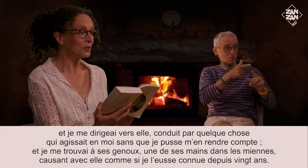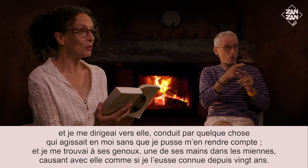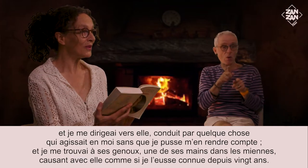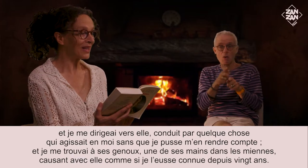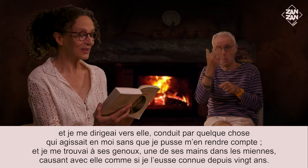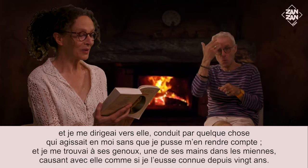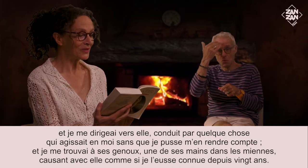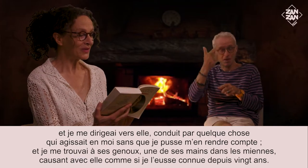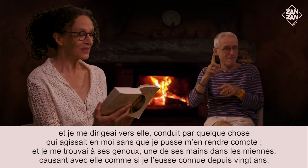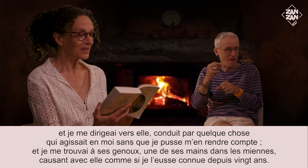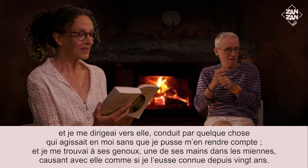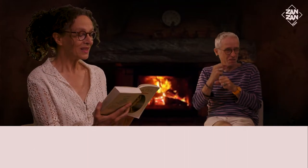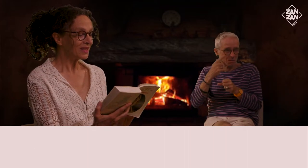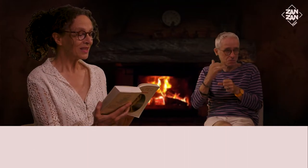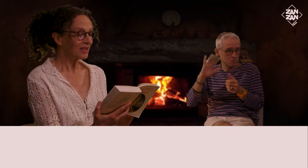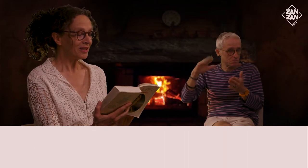'eusse connue depuis vingt ans